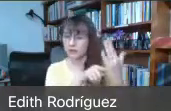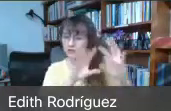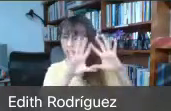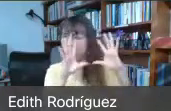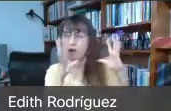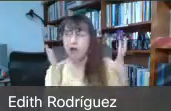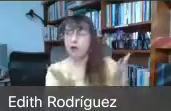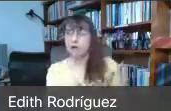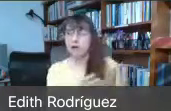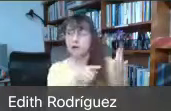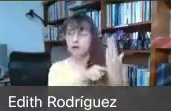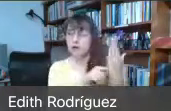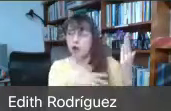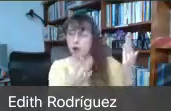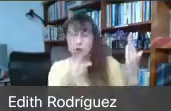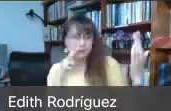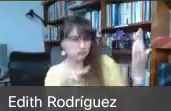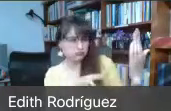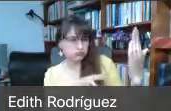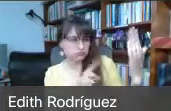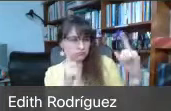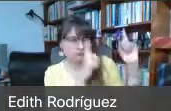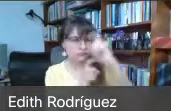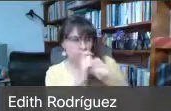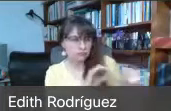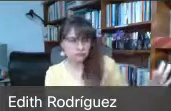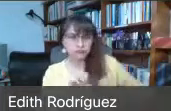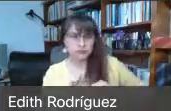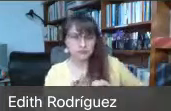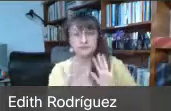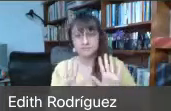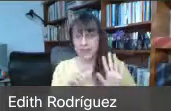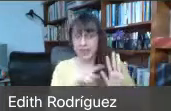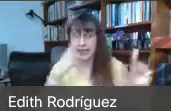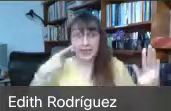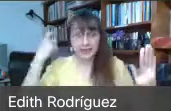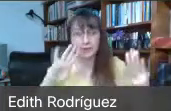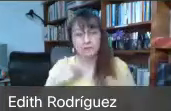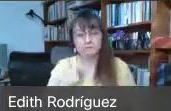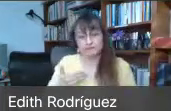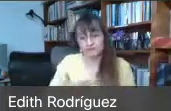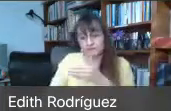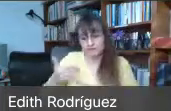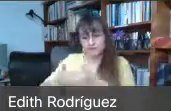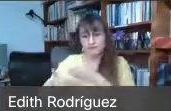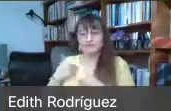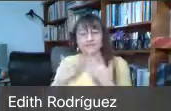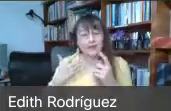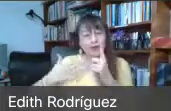Bueno, frente al reto de las personas sordas con la literatura, hay muchas reflexiones que se